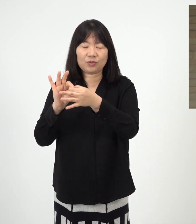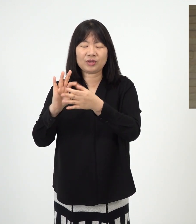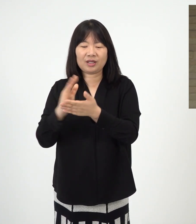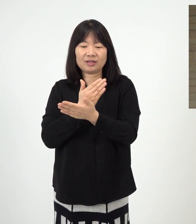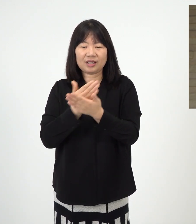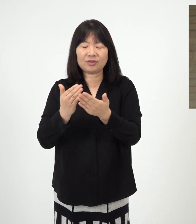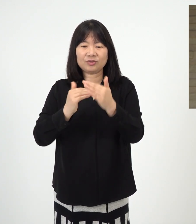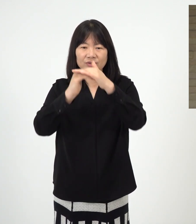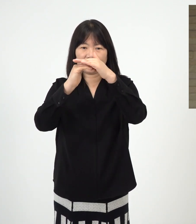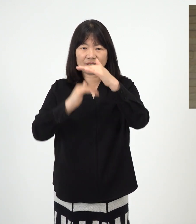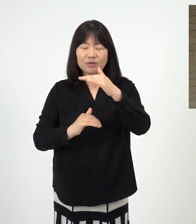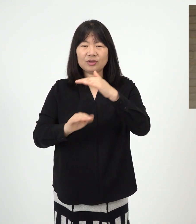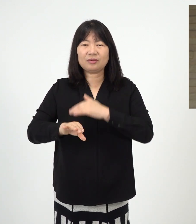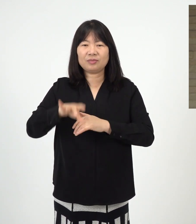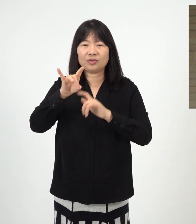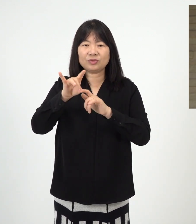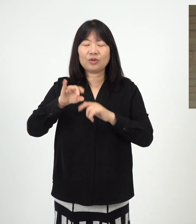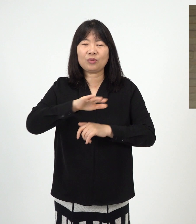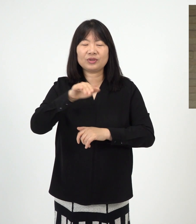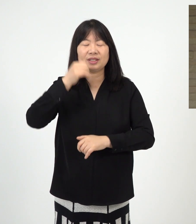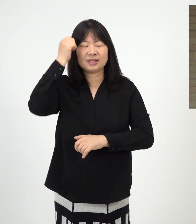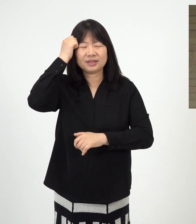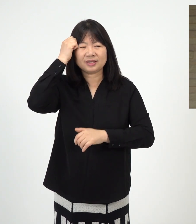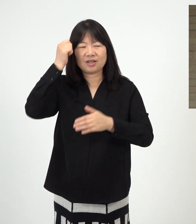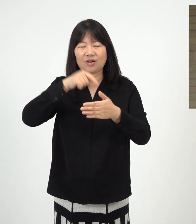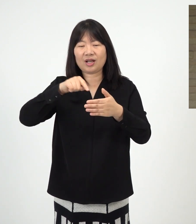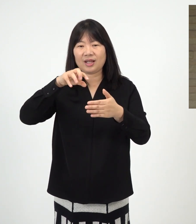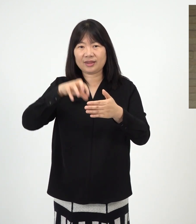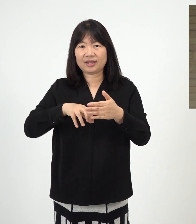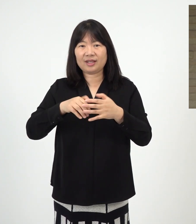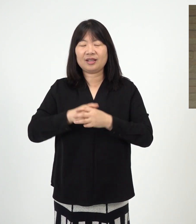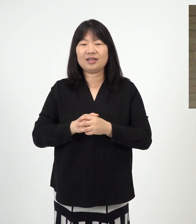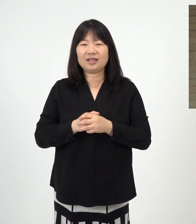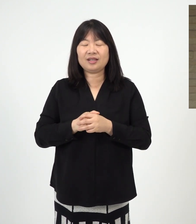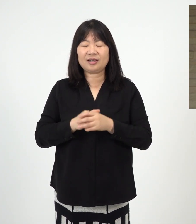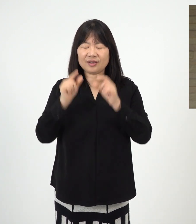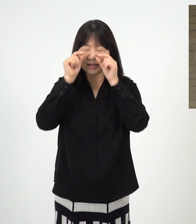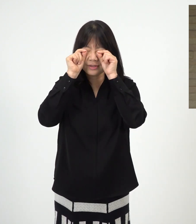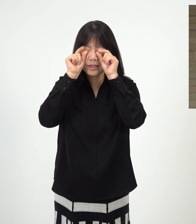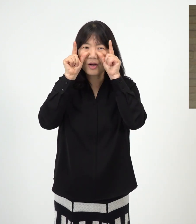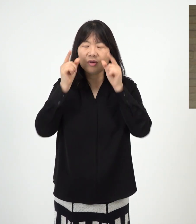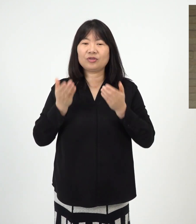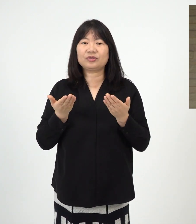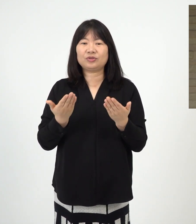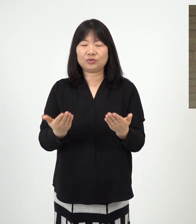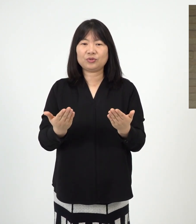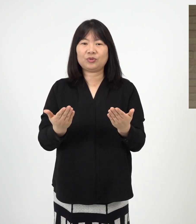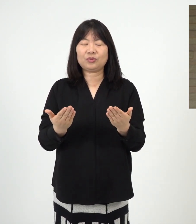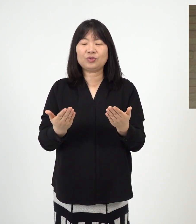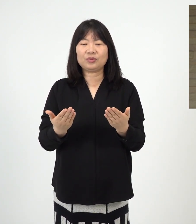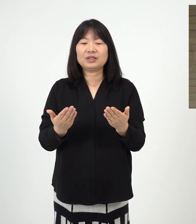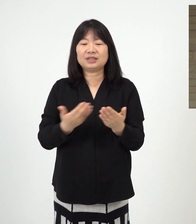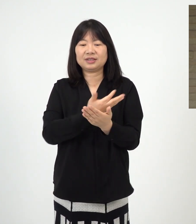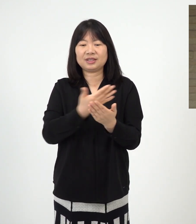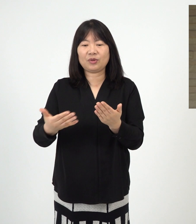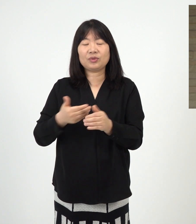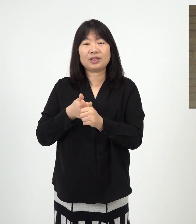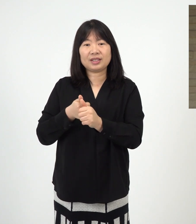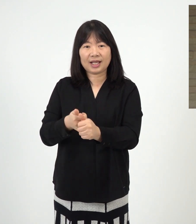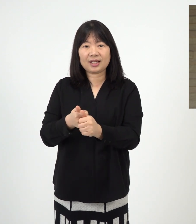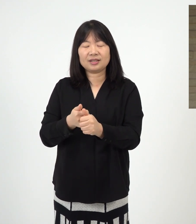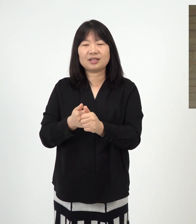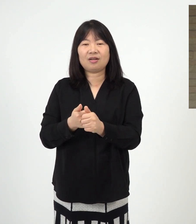내용을 먼저 좀 우리 기억 속에 깨우고 그 맥락을 따라서 이해할